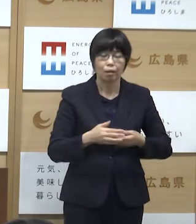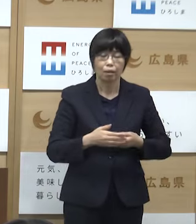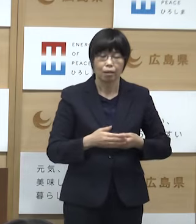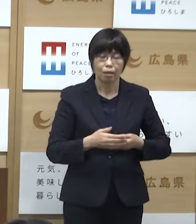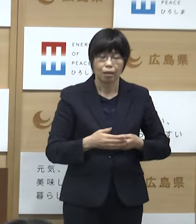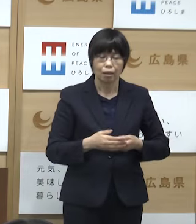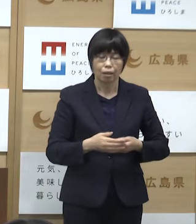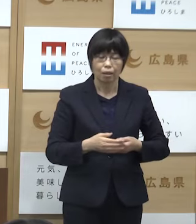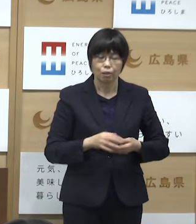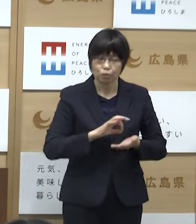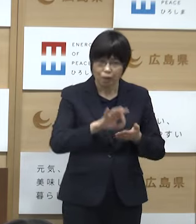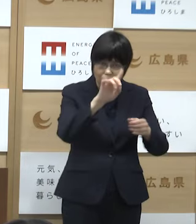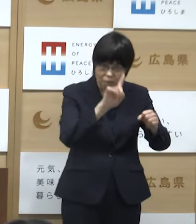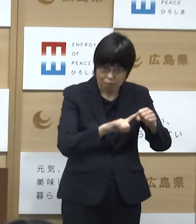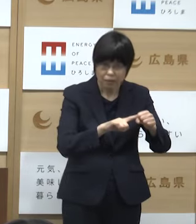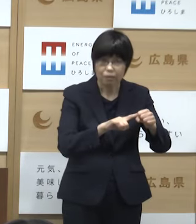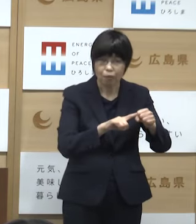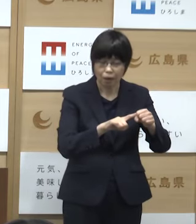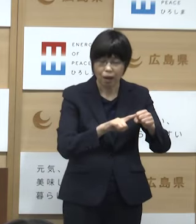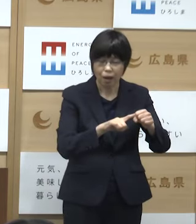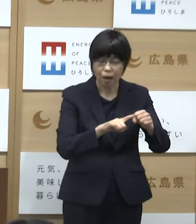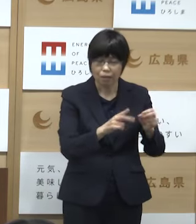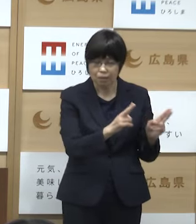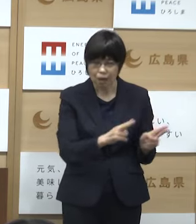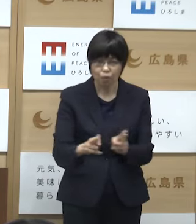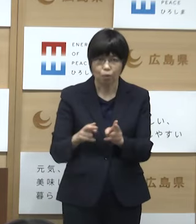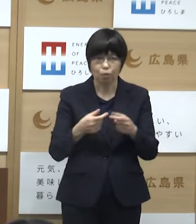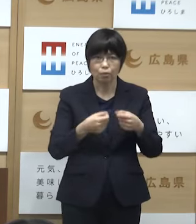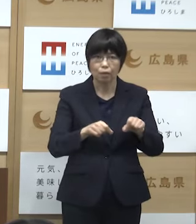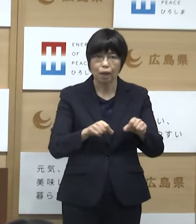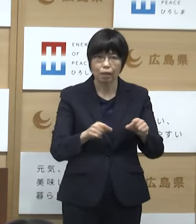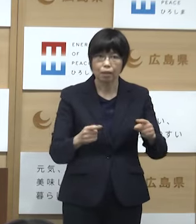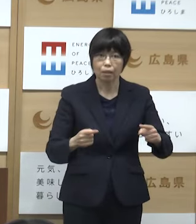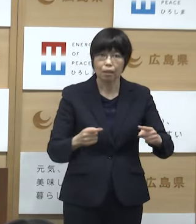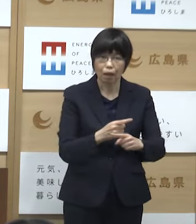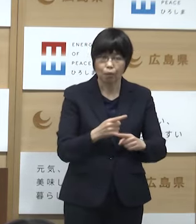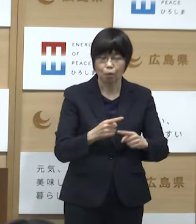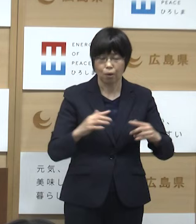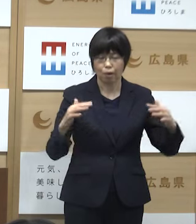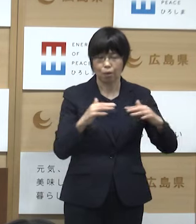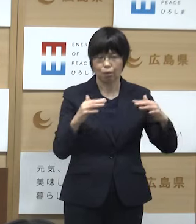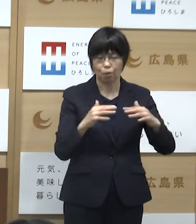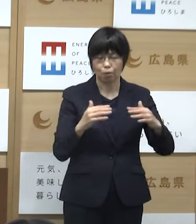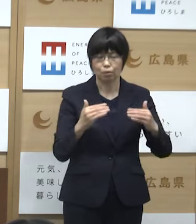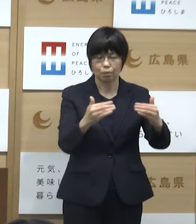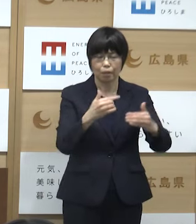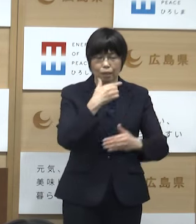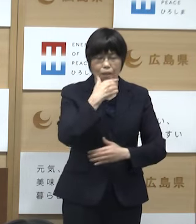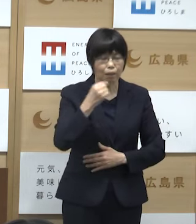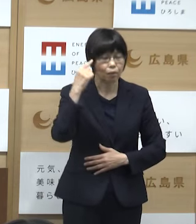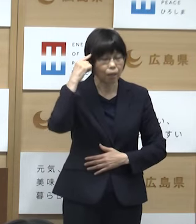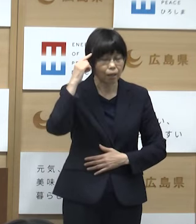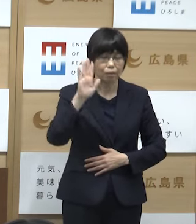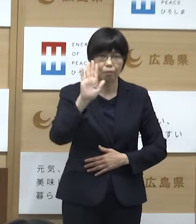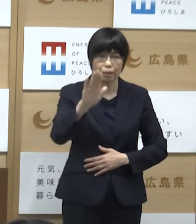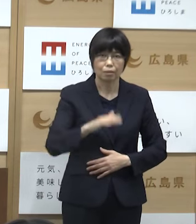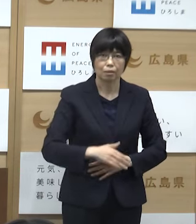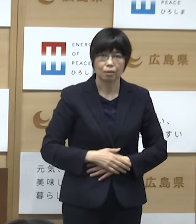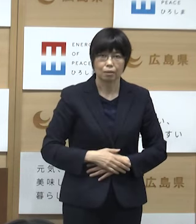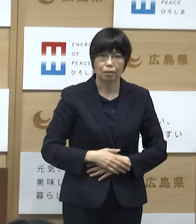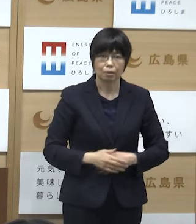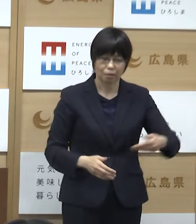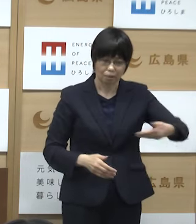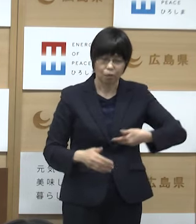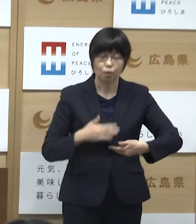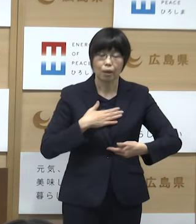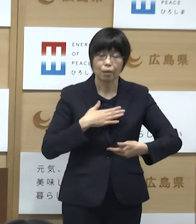使途であるとか制度の具体化の検討を進めていきたいと考えています。 わかりました。